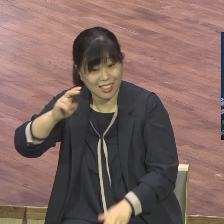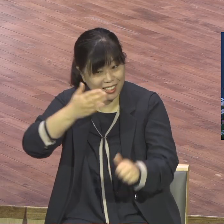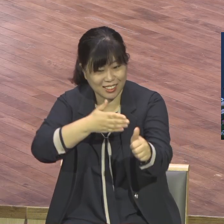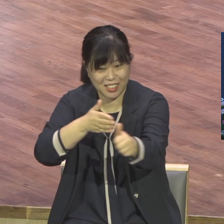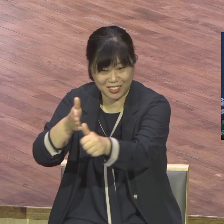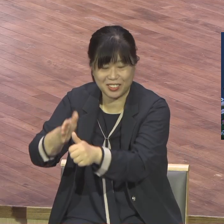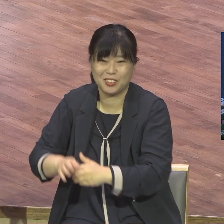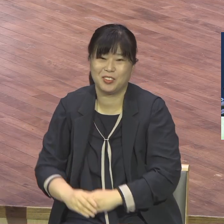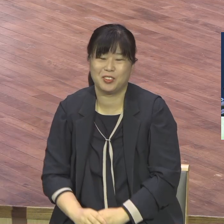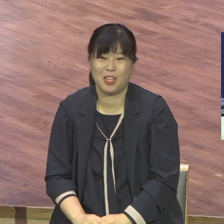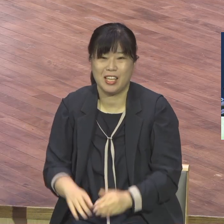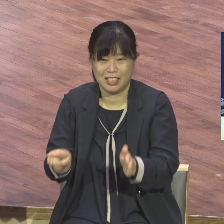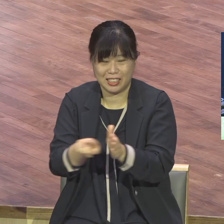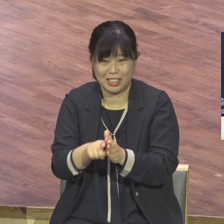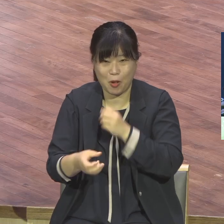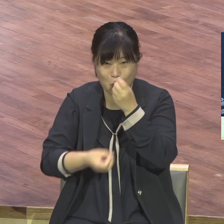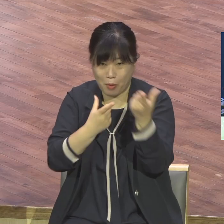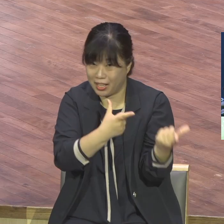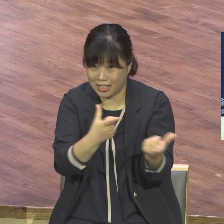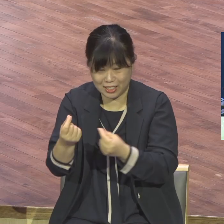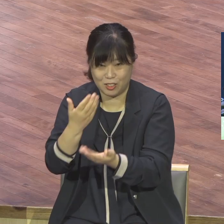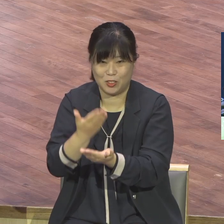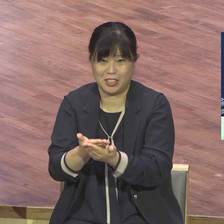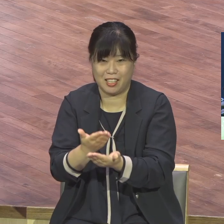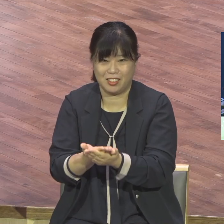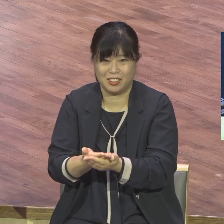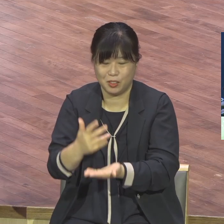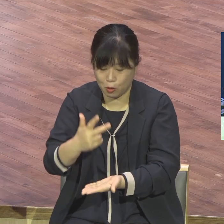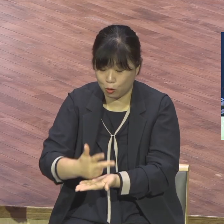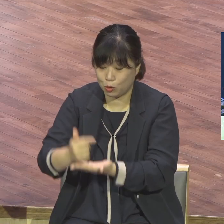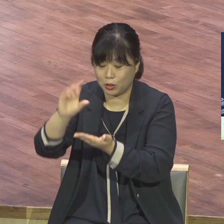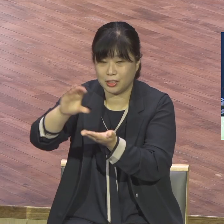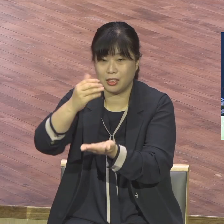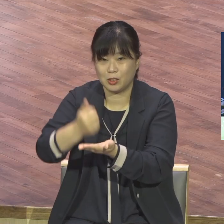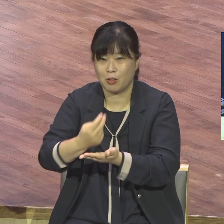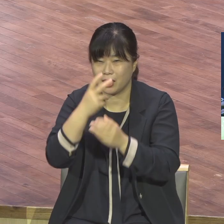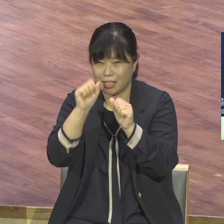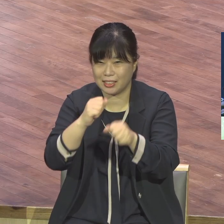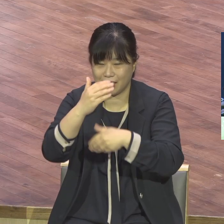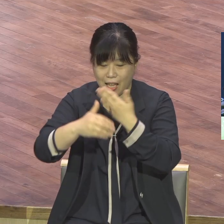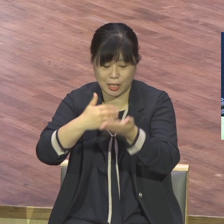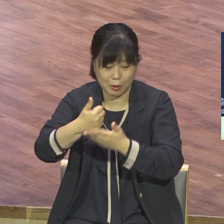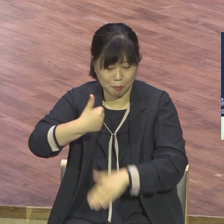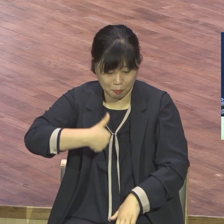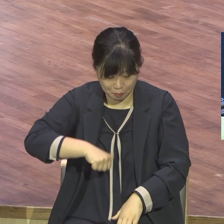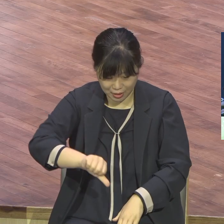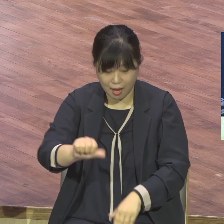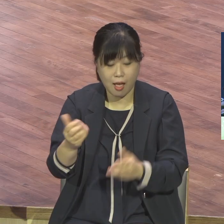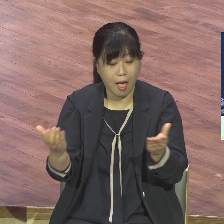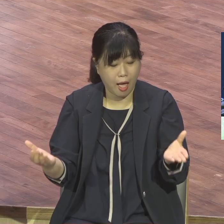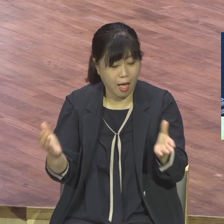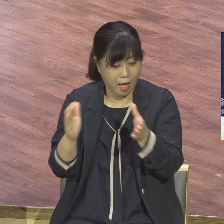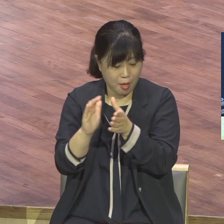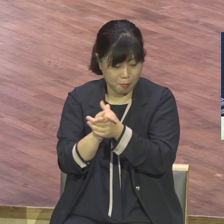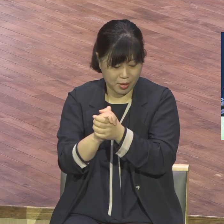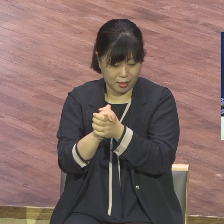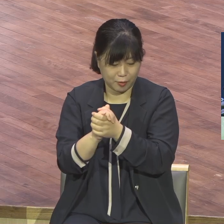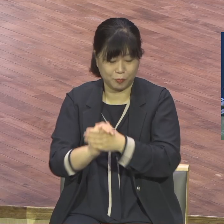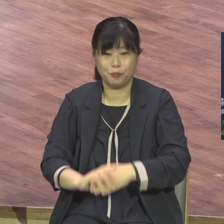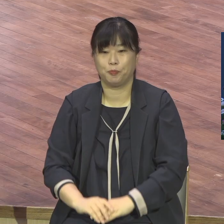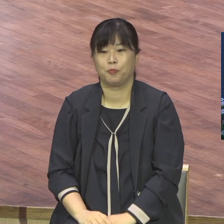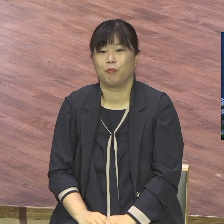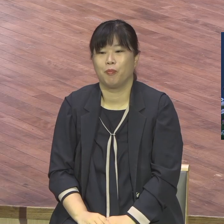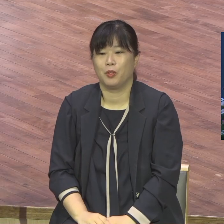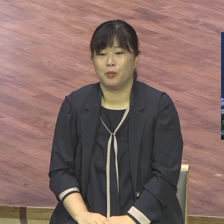바랍니다. 찬양 고백합니다. 주는 그리스도시요 살아계신 하나님의 아들이십니다.